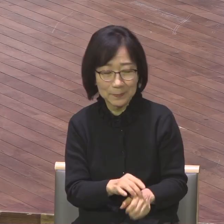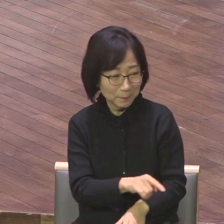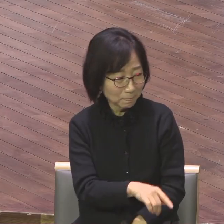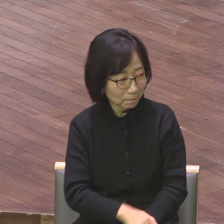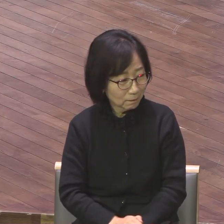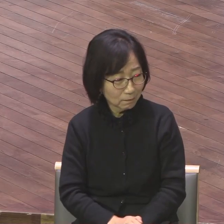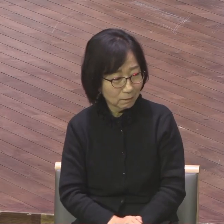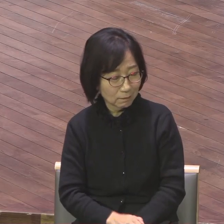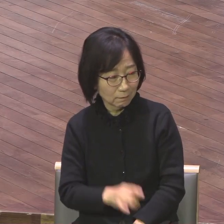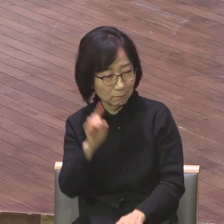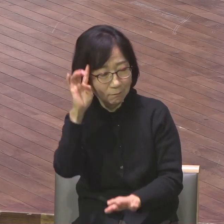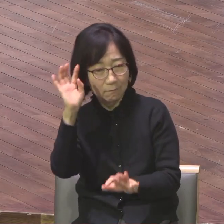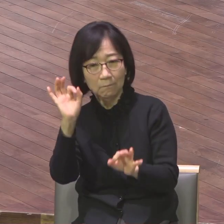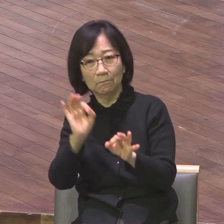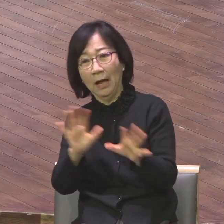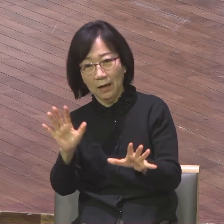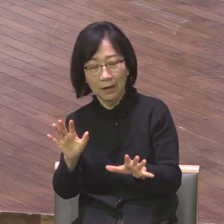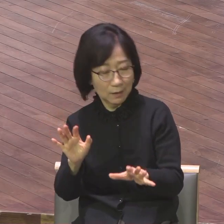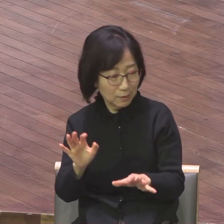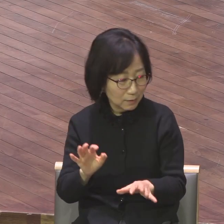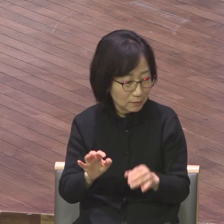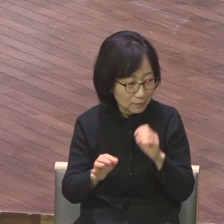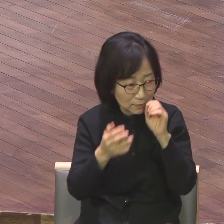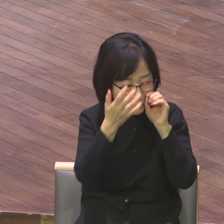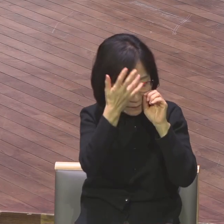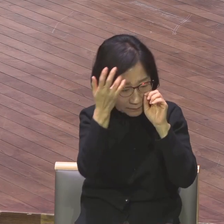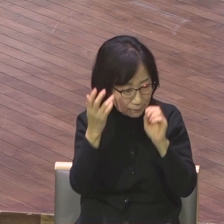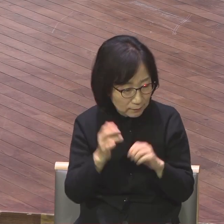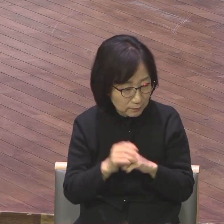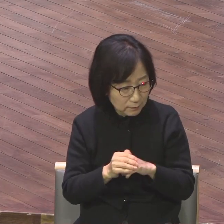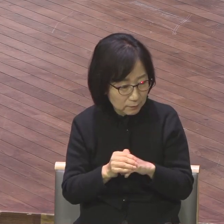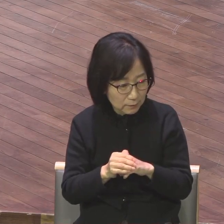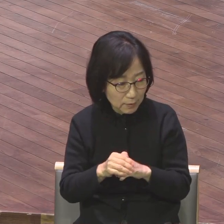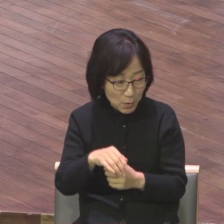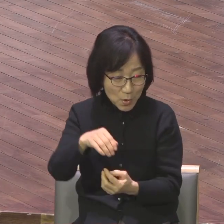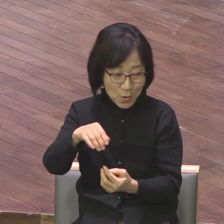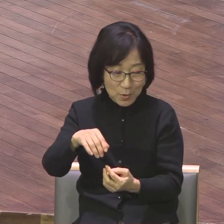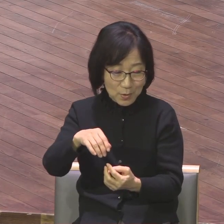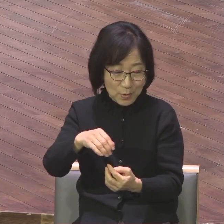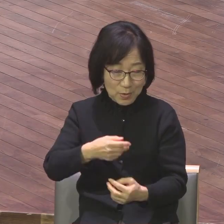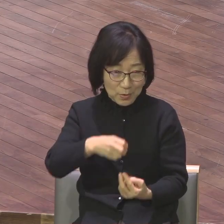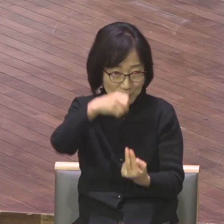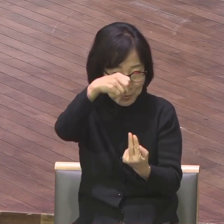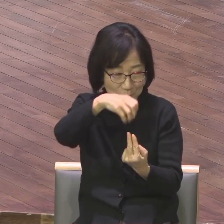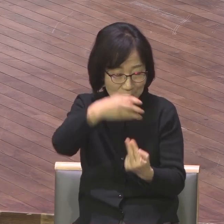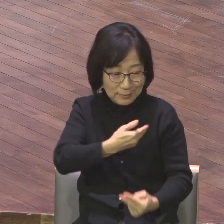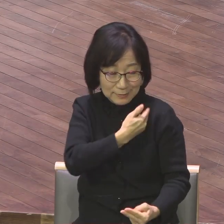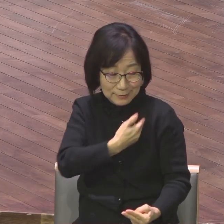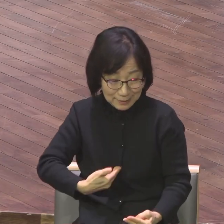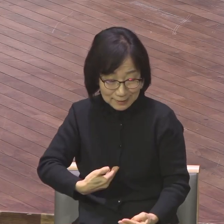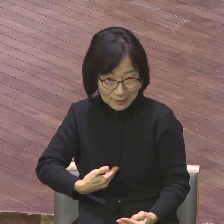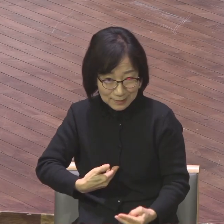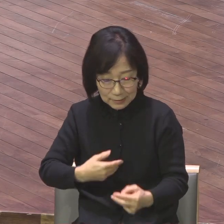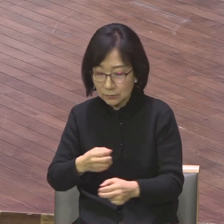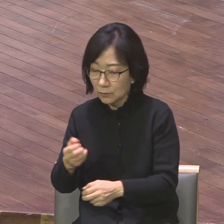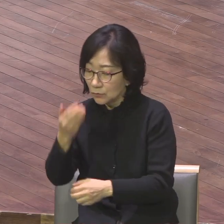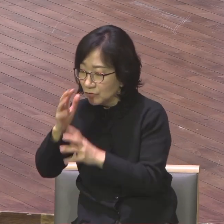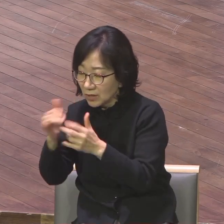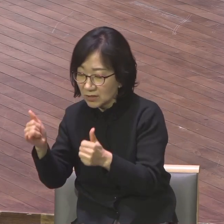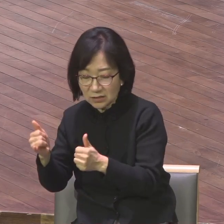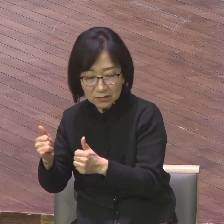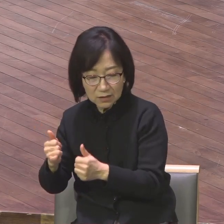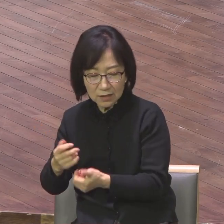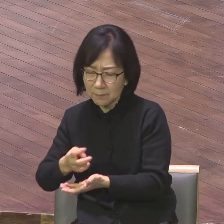어떻게 이렇게 될 수 있어? 25절 봅니다. 이에 요한의 제자 중에서 한 유대인과 더불어